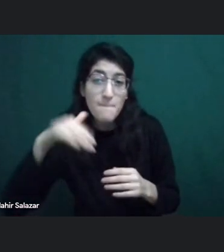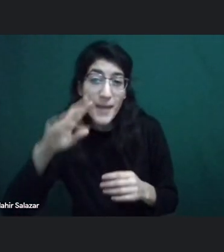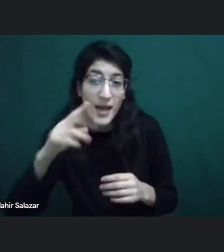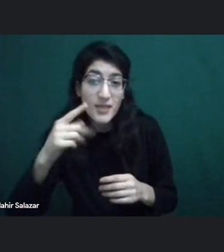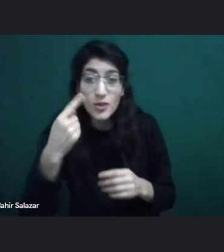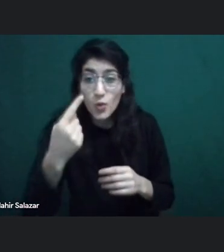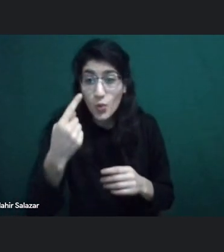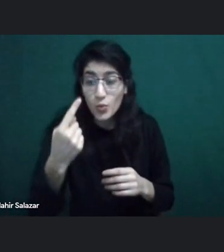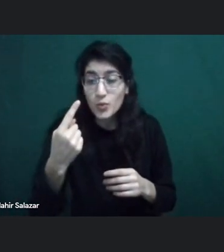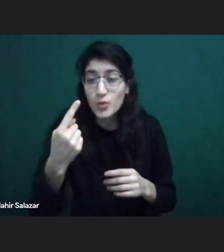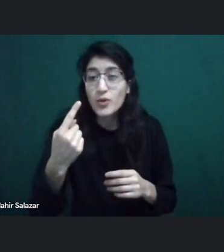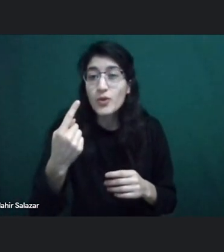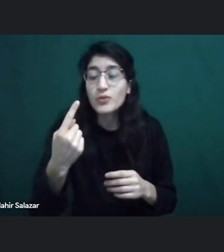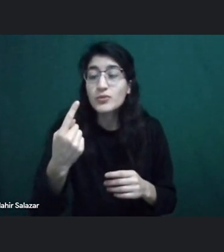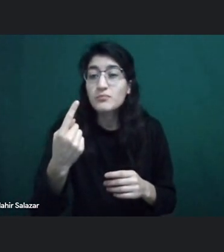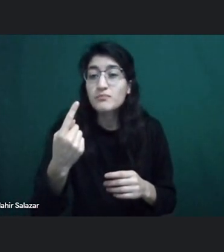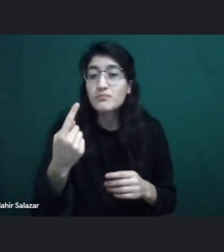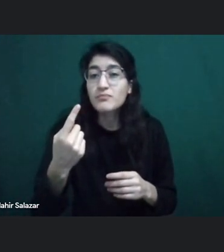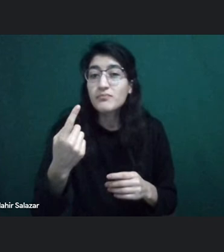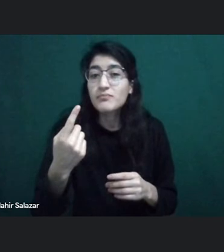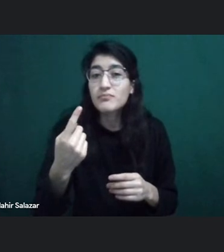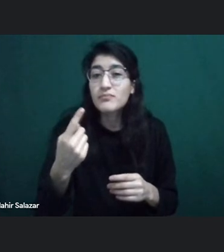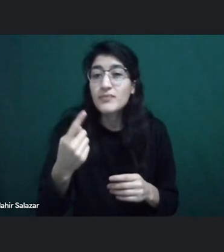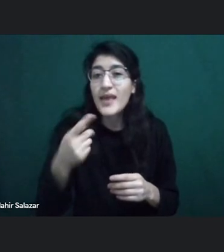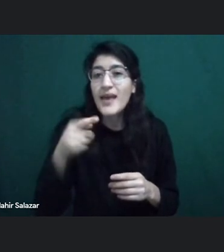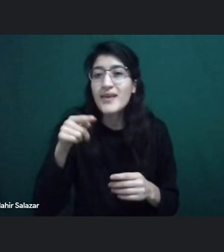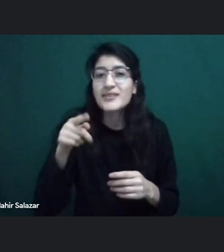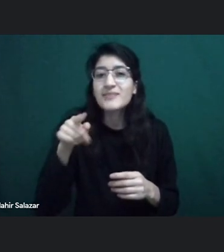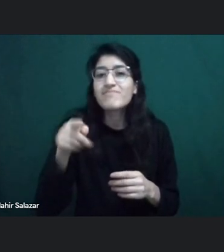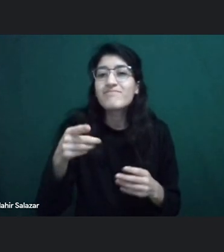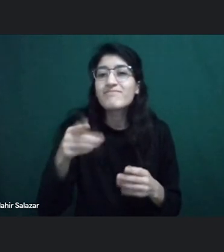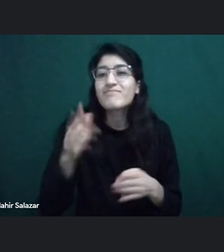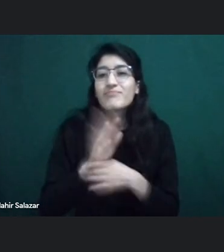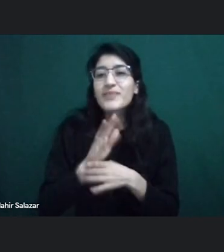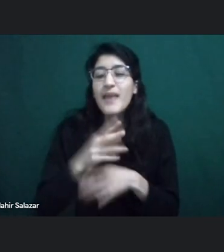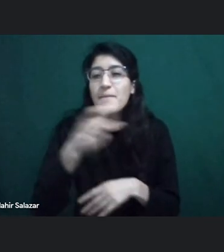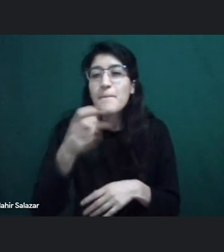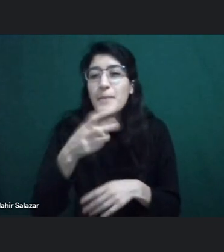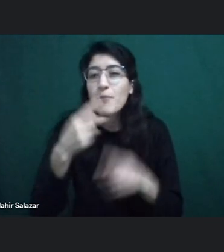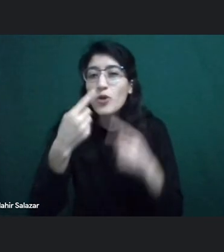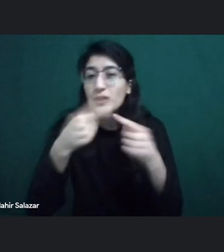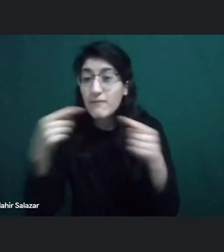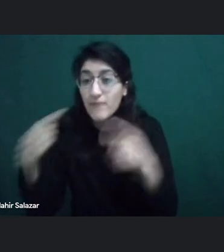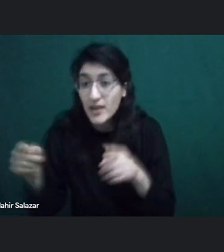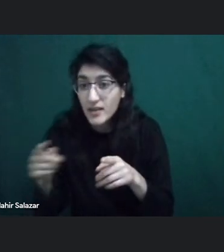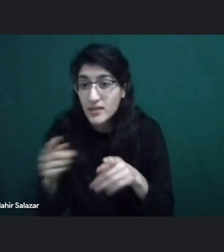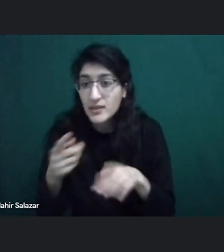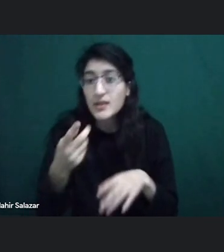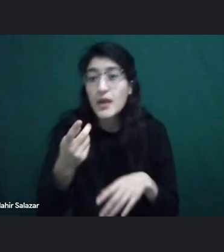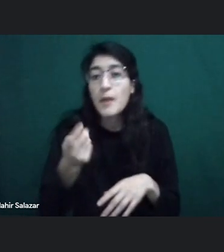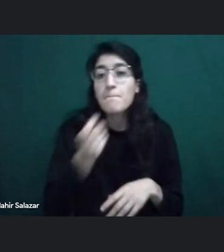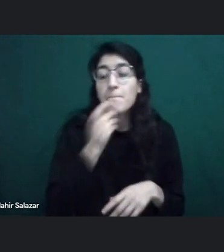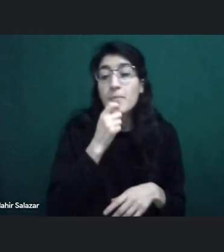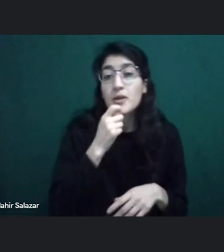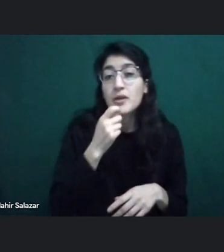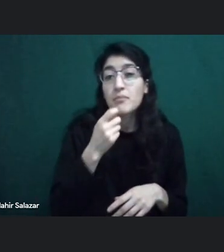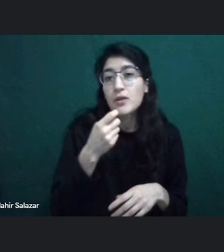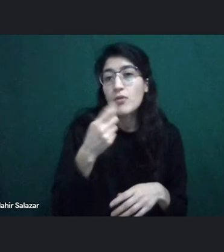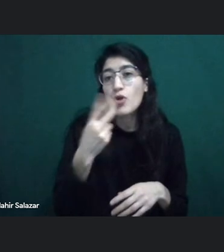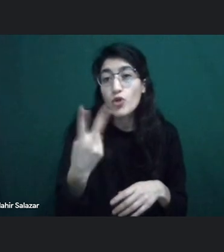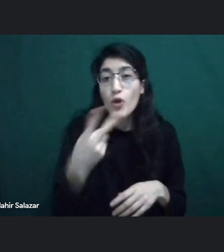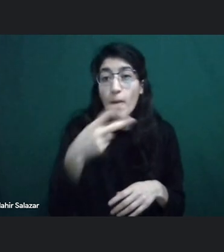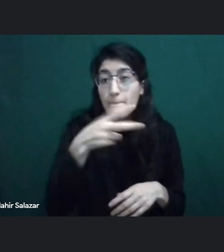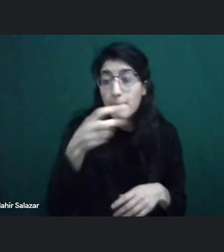verbos que pueden, puede estar compuesta de distintos verbos. Puede estar compuesta por dos, por tres,